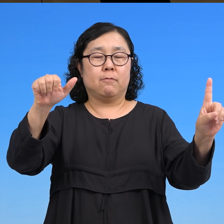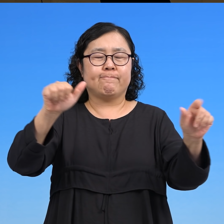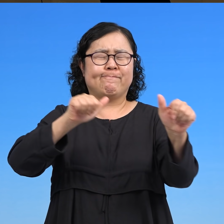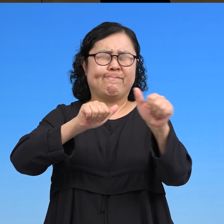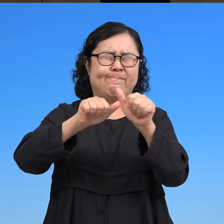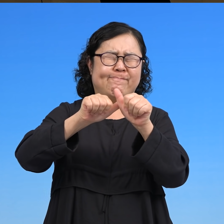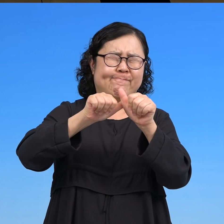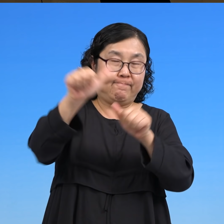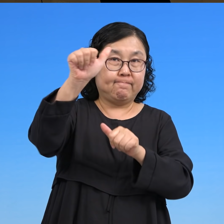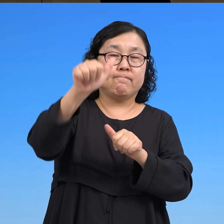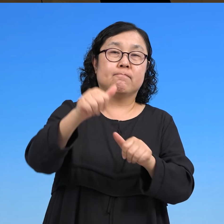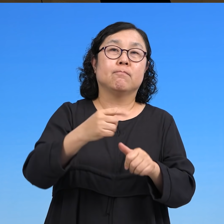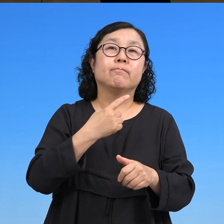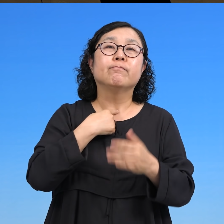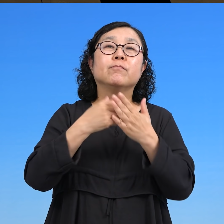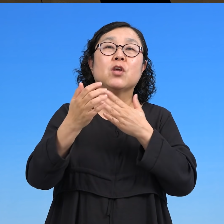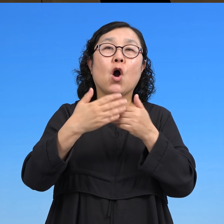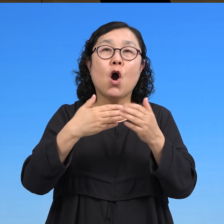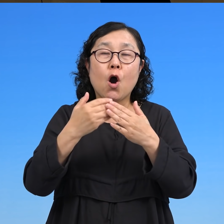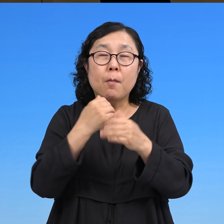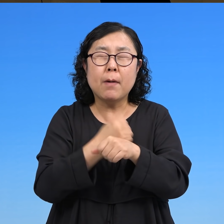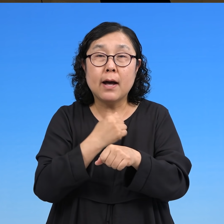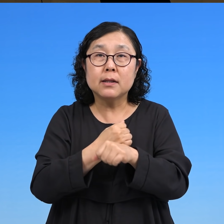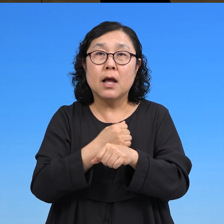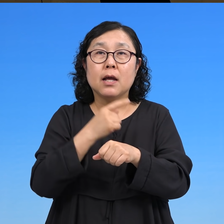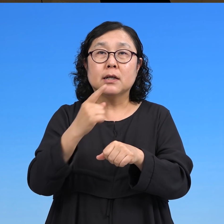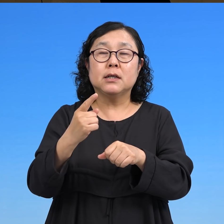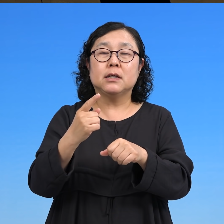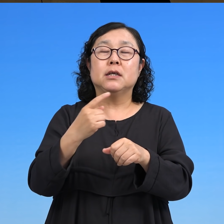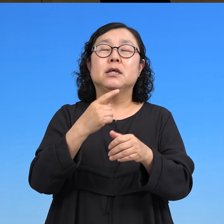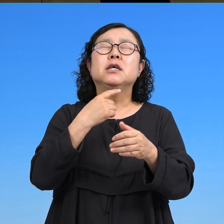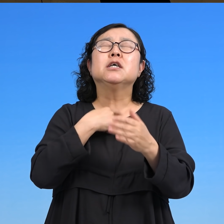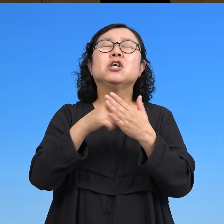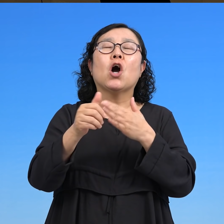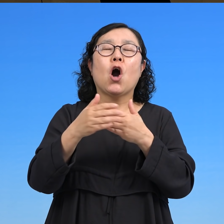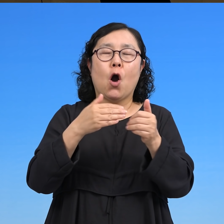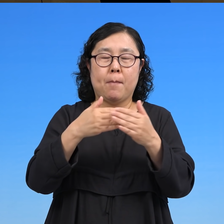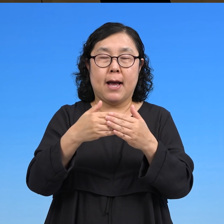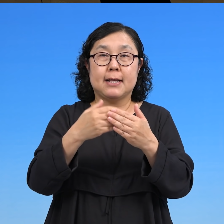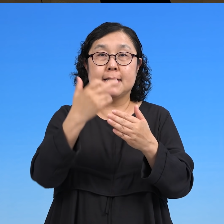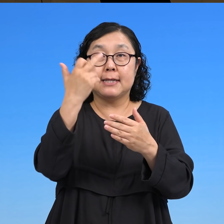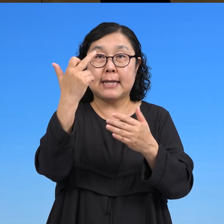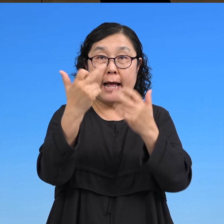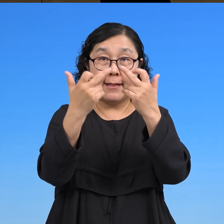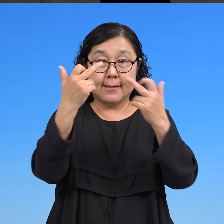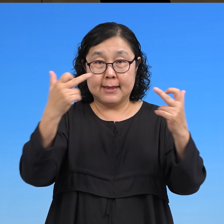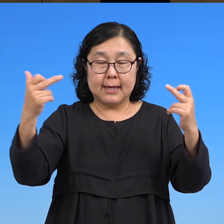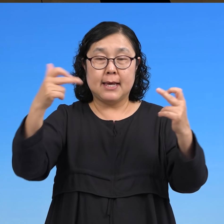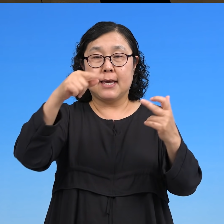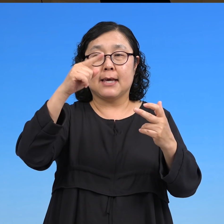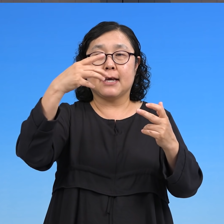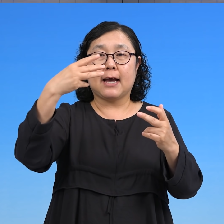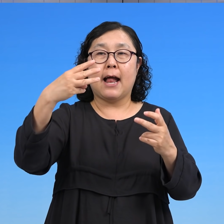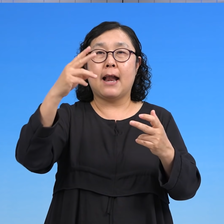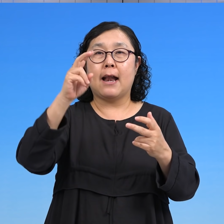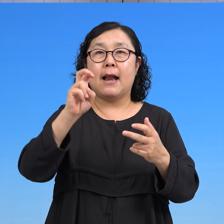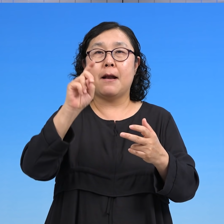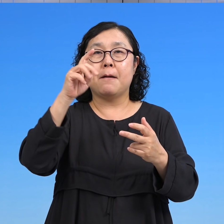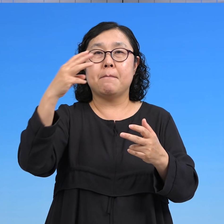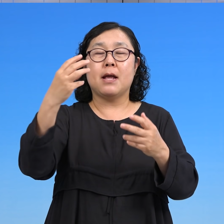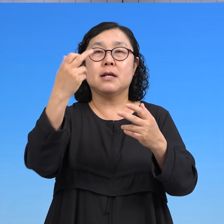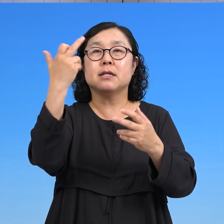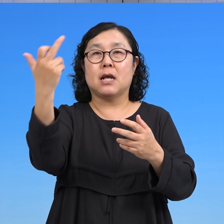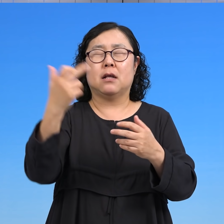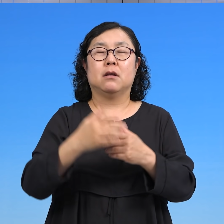1의 승리를 경험하는데, 그 승리를 경험한 산이 그게 갈멜산이에요. 그